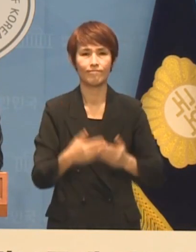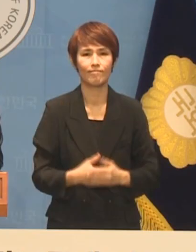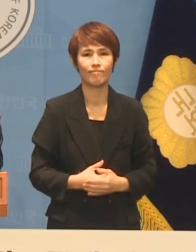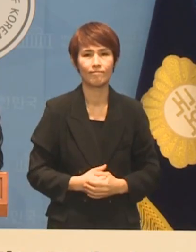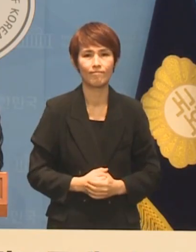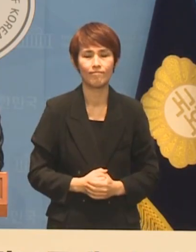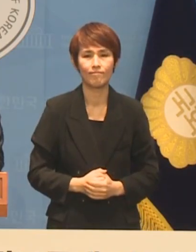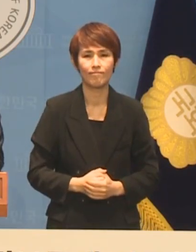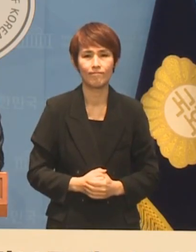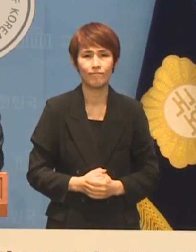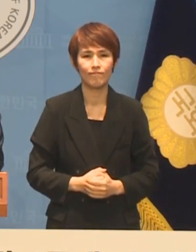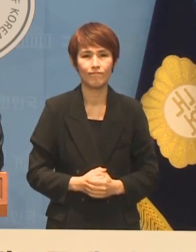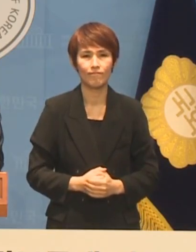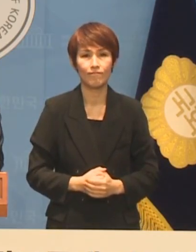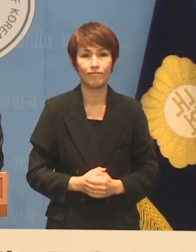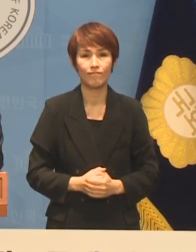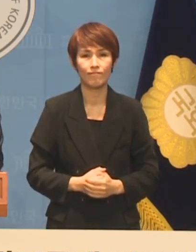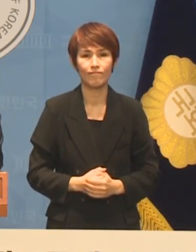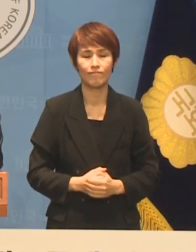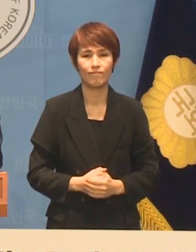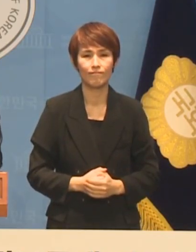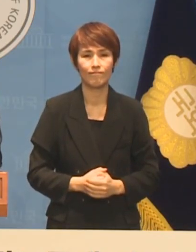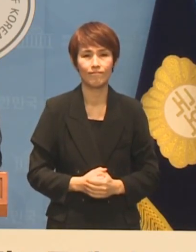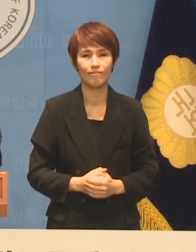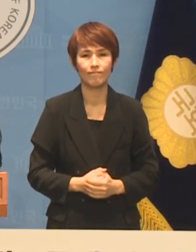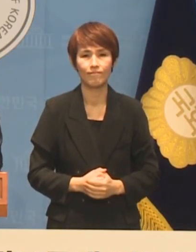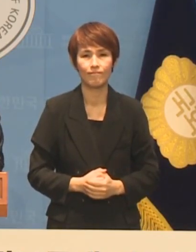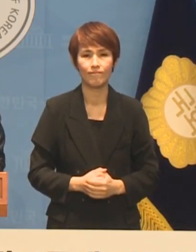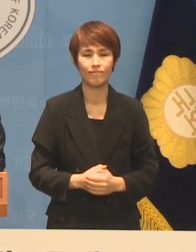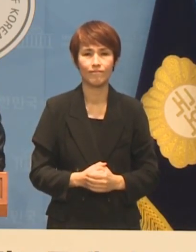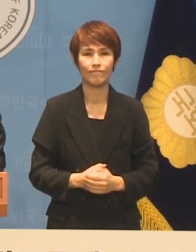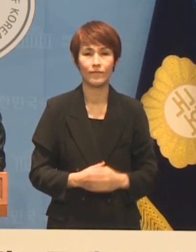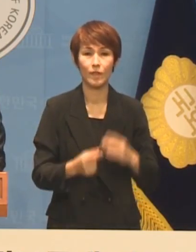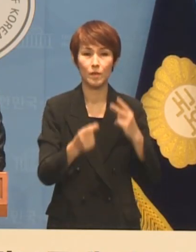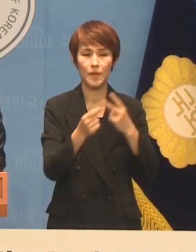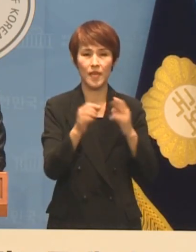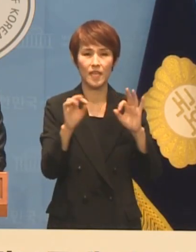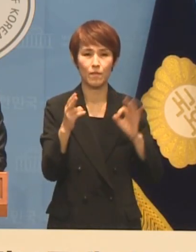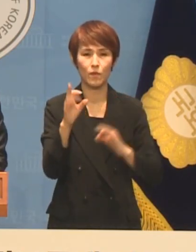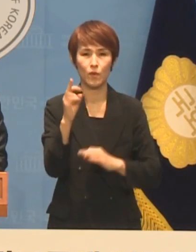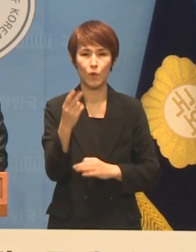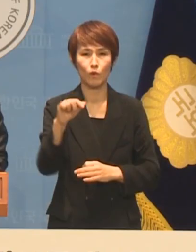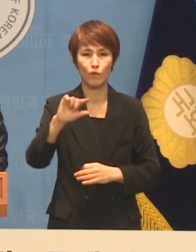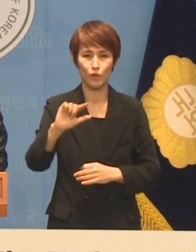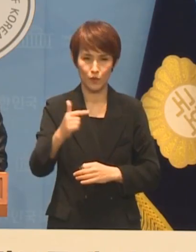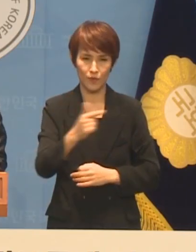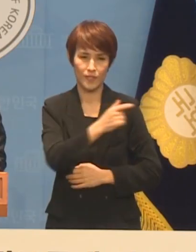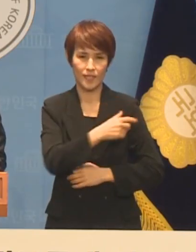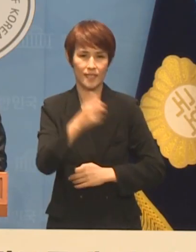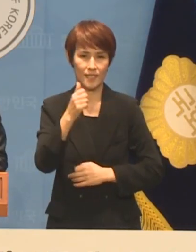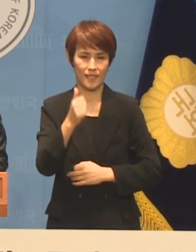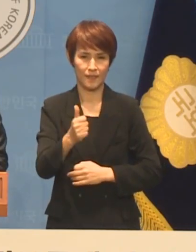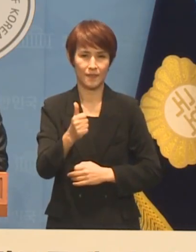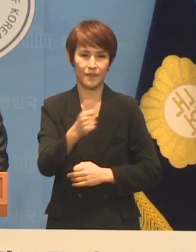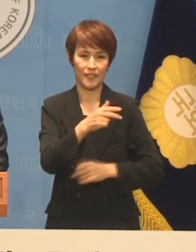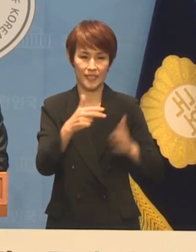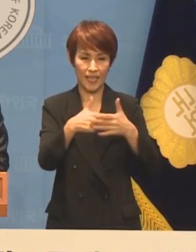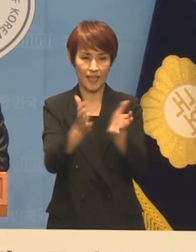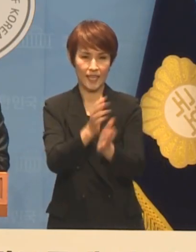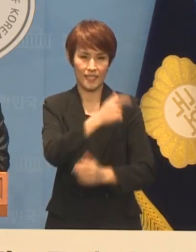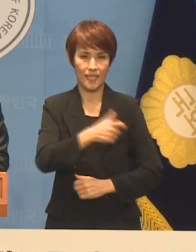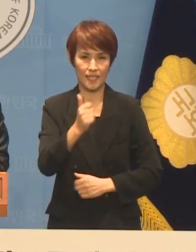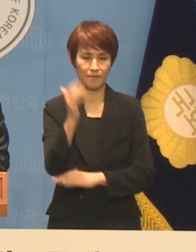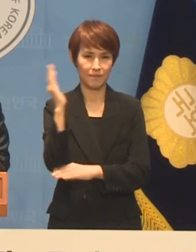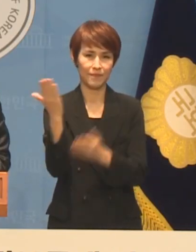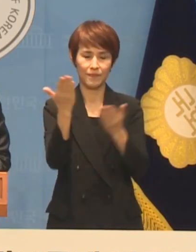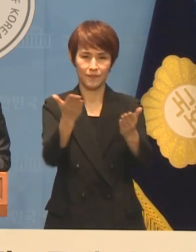말씀해 주시고 그리고 다음 지지 발언 두 번째를 김용균 재단 김미숙 이사장님께서 말씀해 주시는 걸로